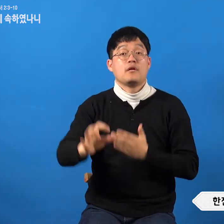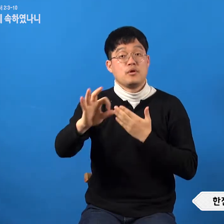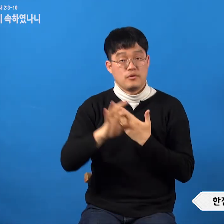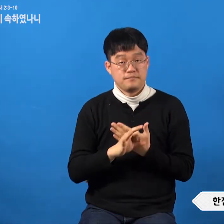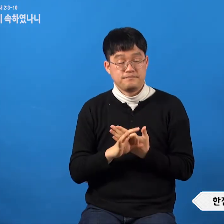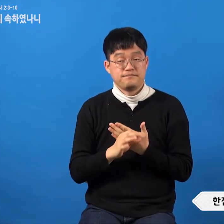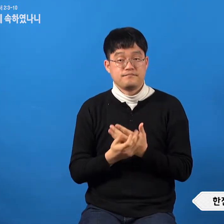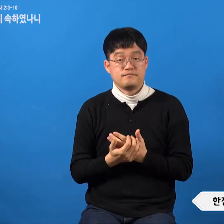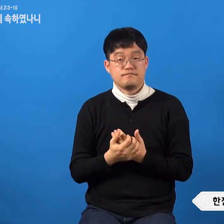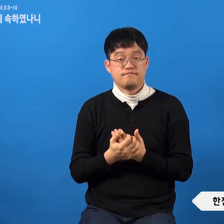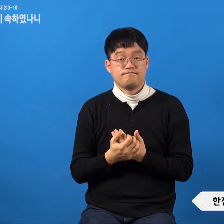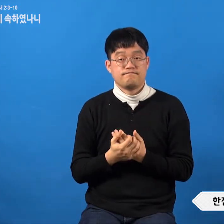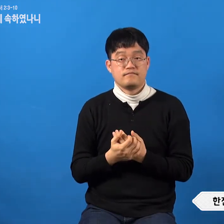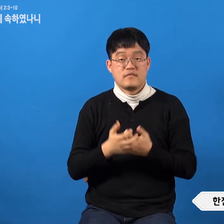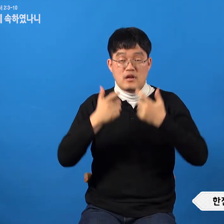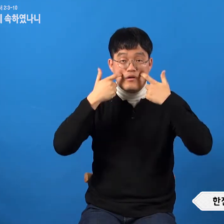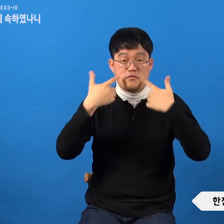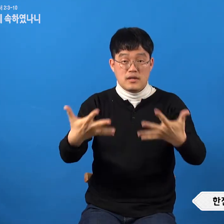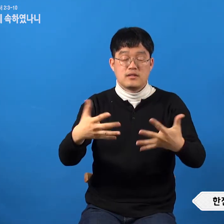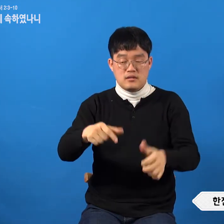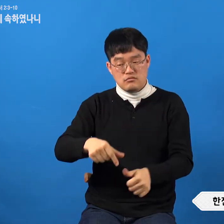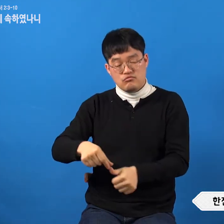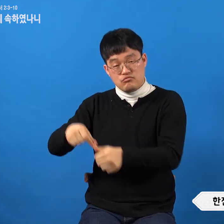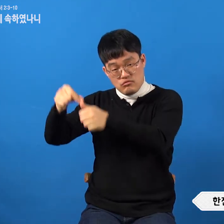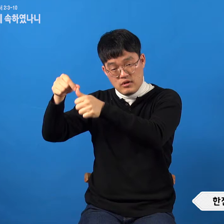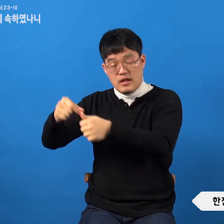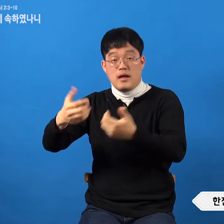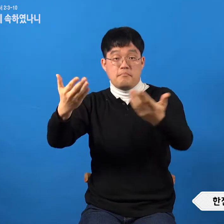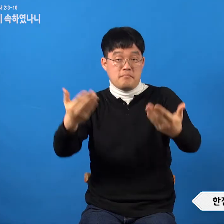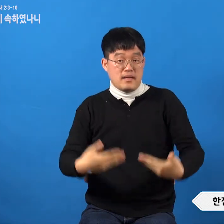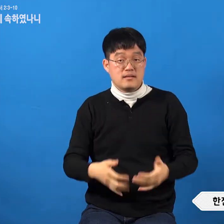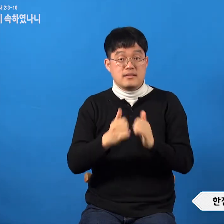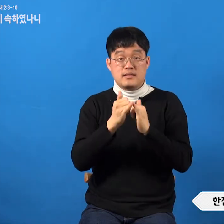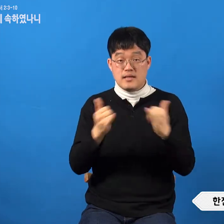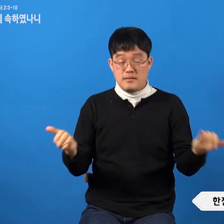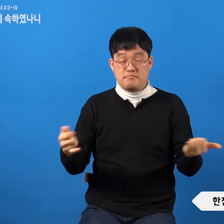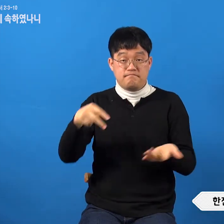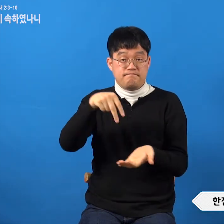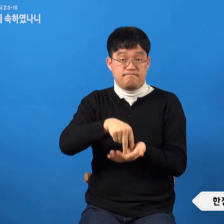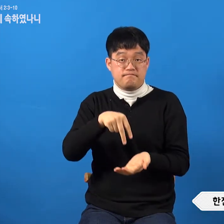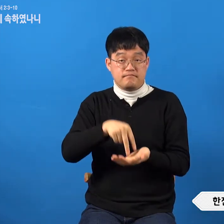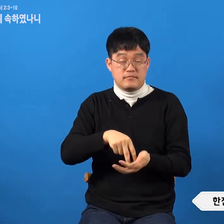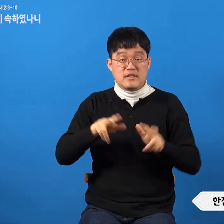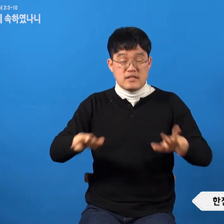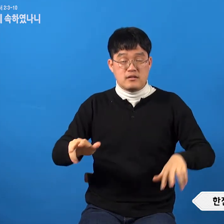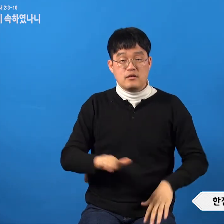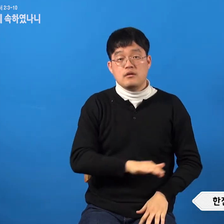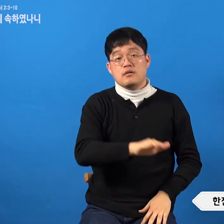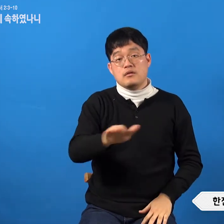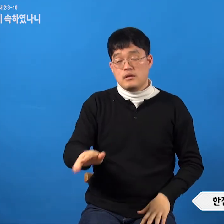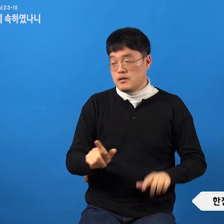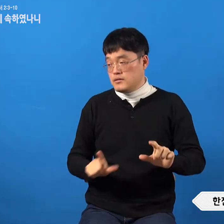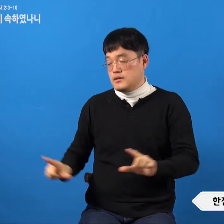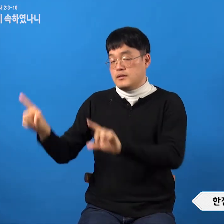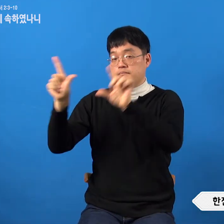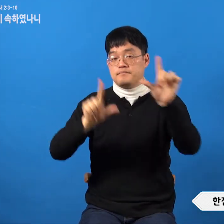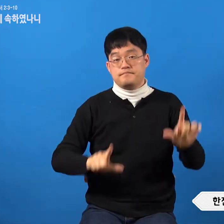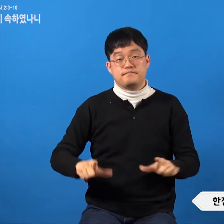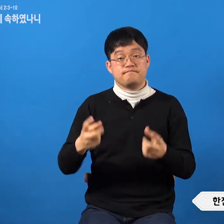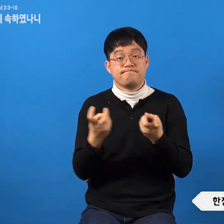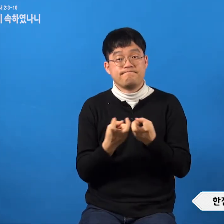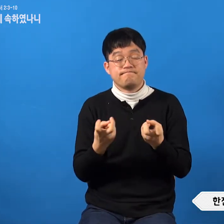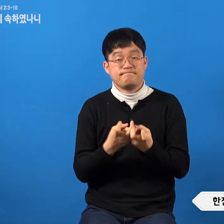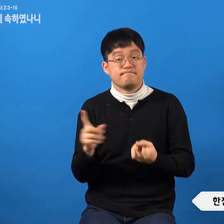그러면 이 확실한 이 구원 받은 사람으로서 어떻게 이제 살아야 되는가 적용을